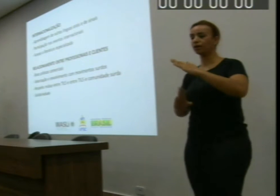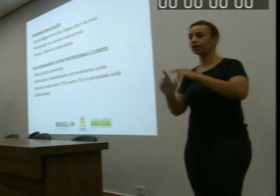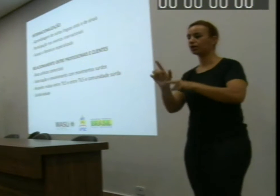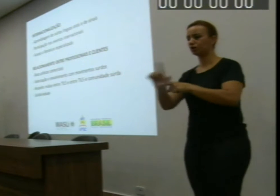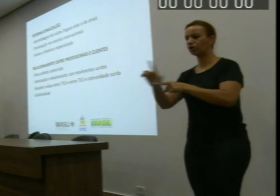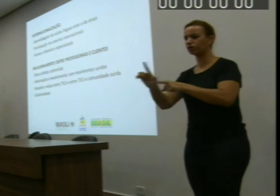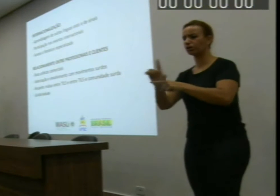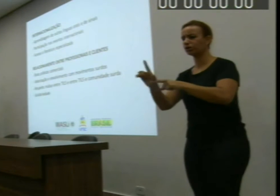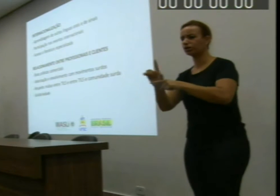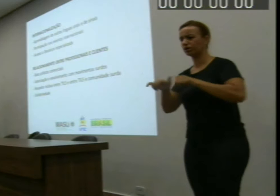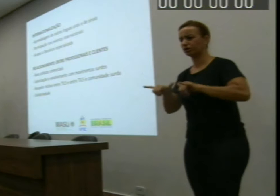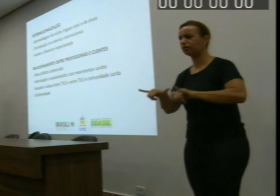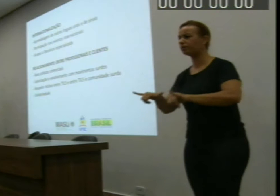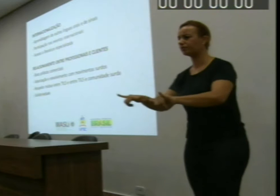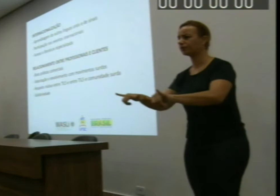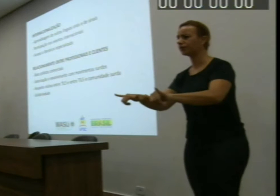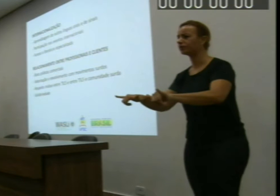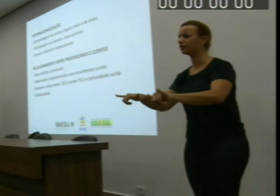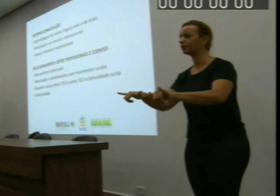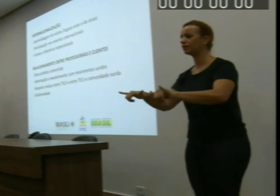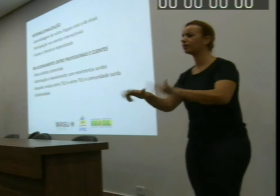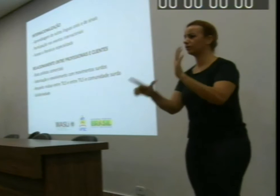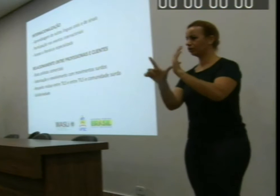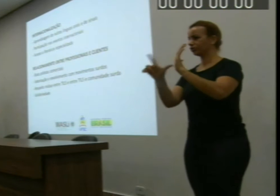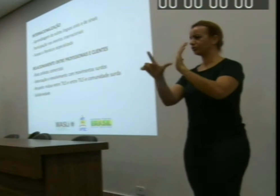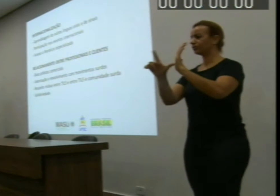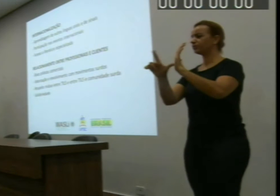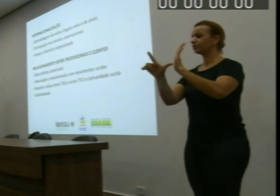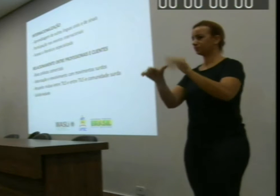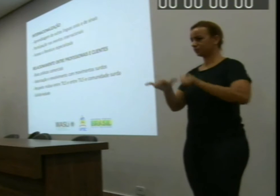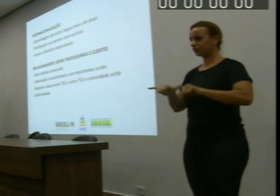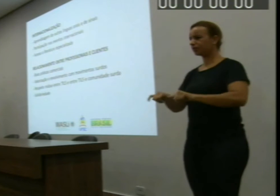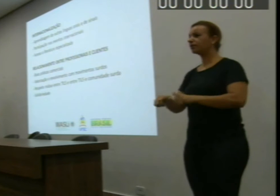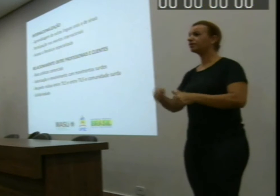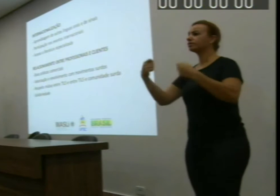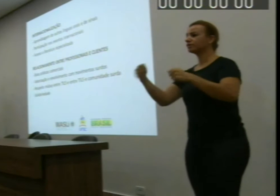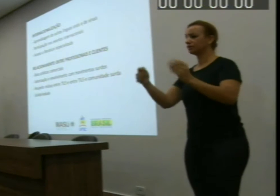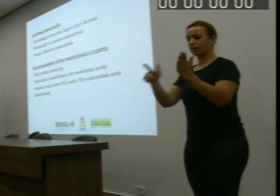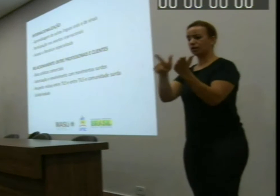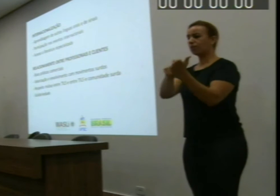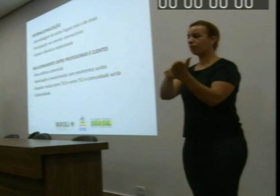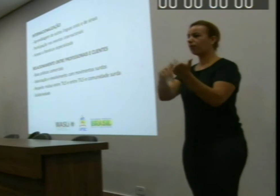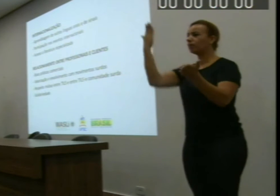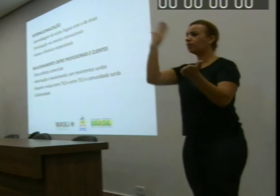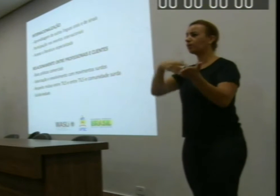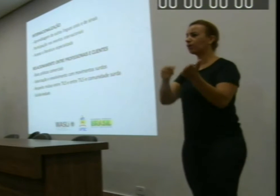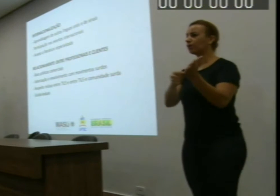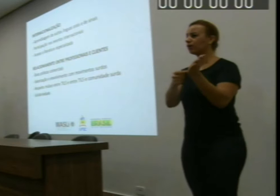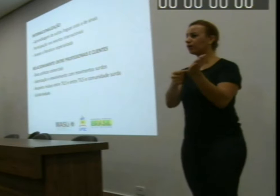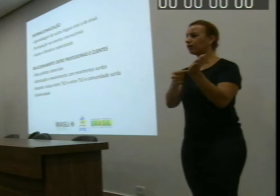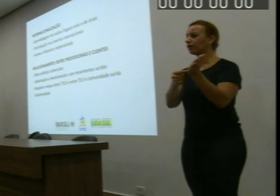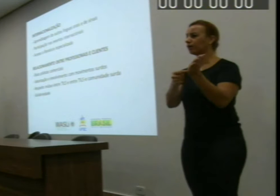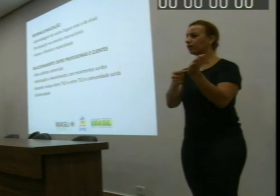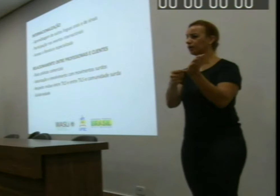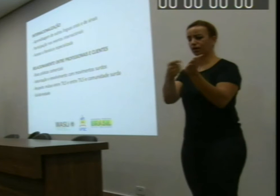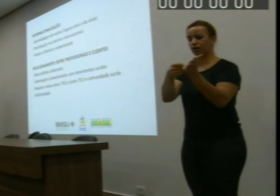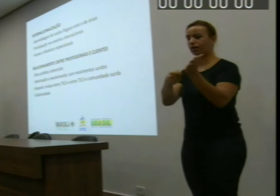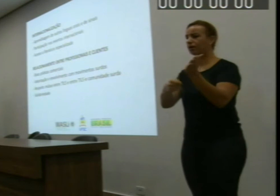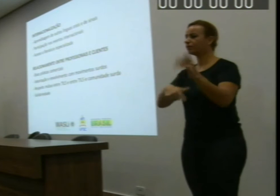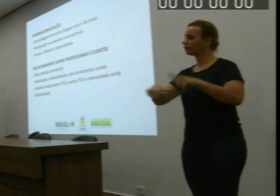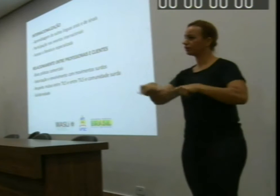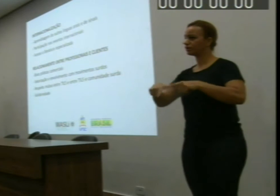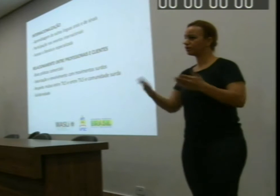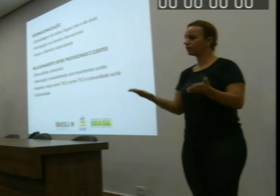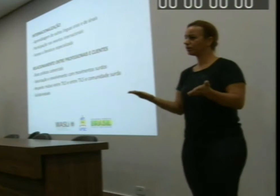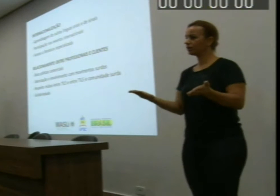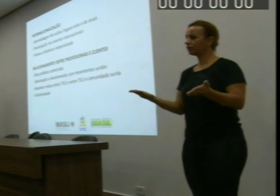você precisa ter um comprov an que você um comprovante que você atuou também naquela atividade ele não vai ficar dando declaração você